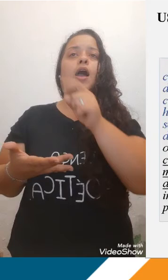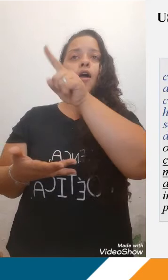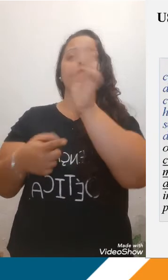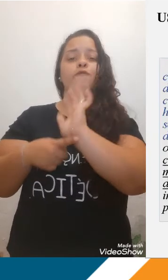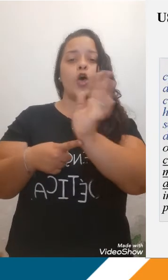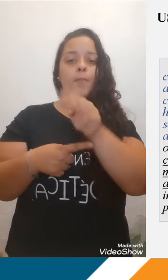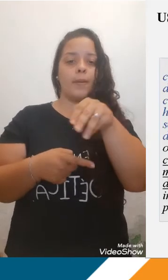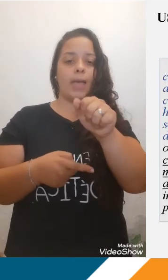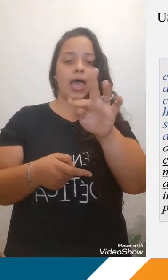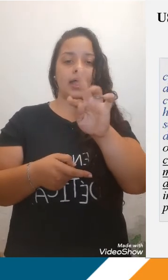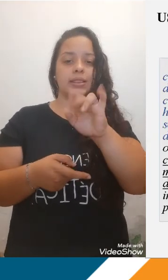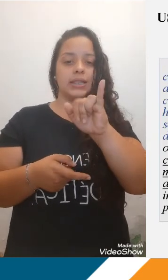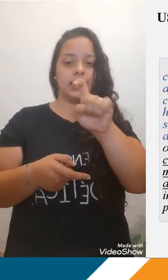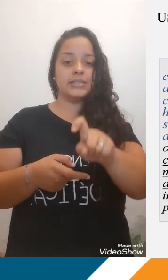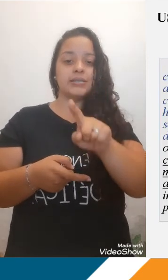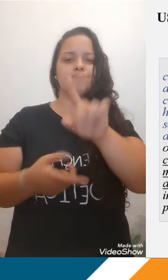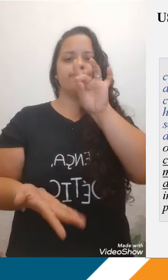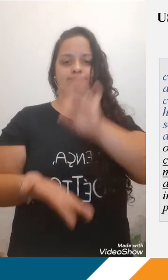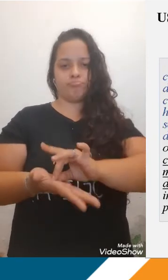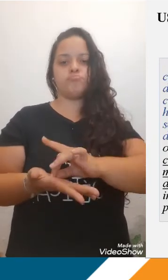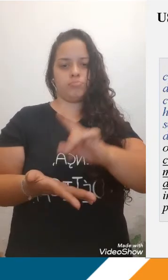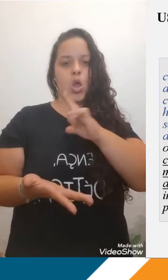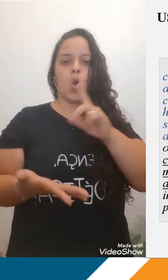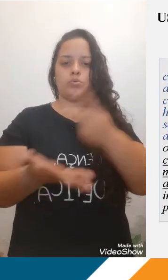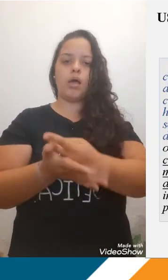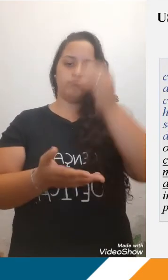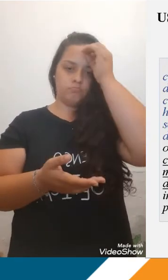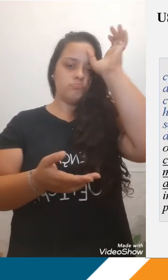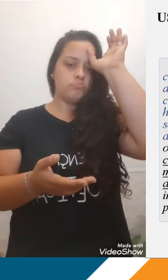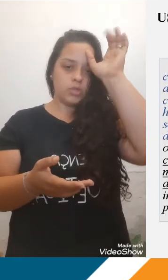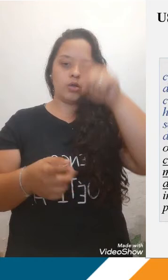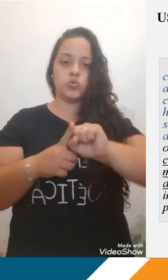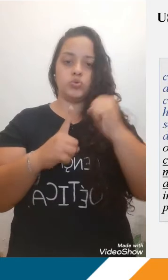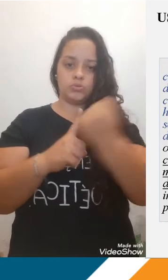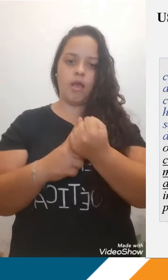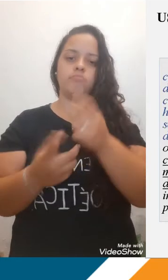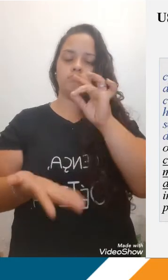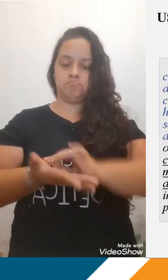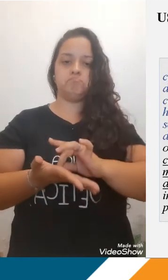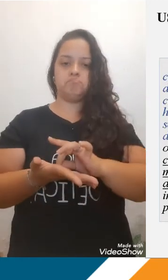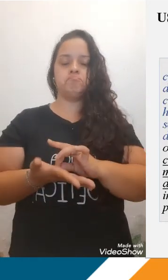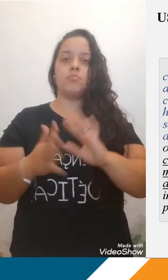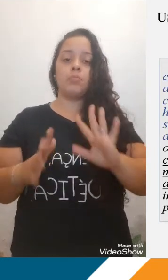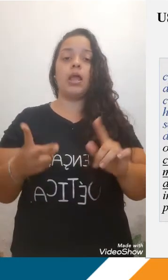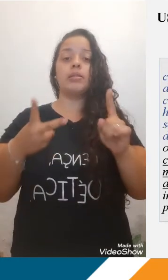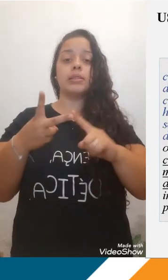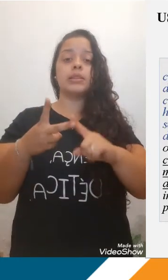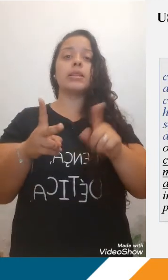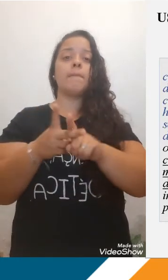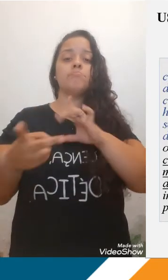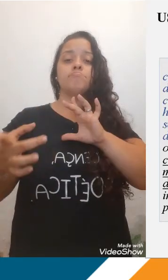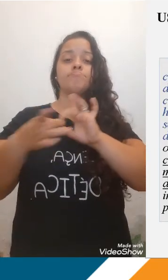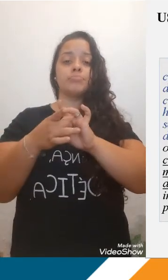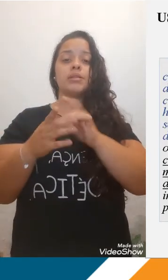bem colocada porque tem legitimidade dentro da esfera de conhecimento da sociedade, ele é verificável, é pertinente